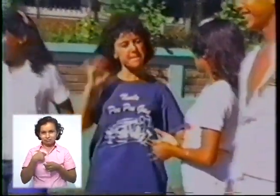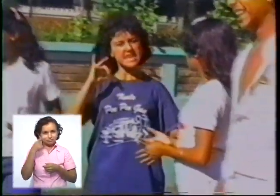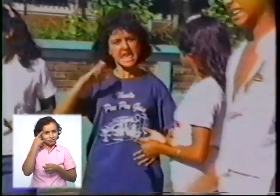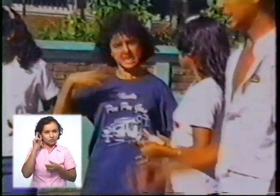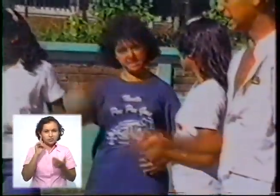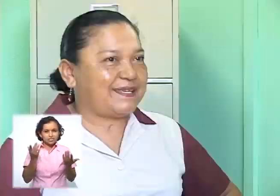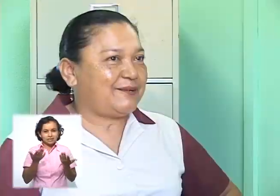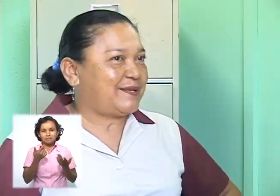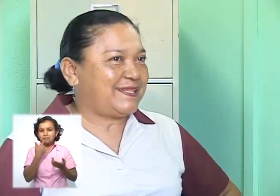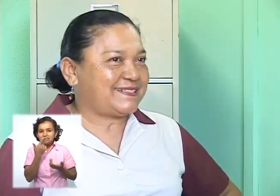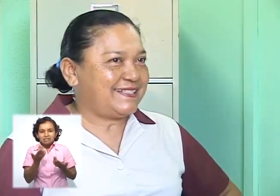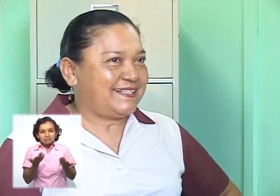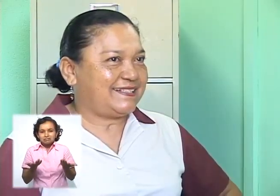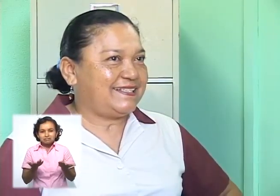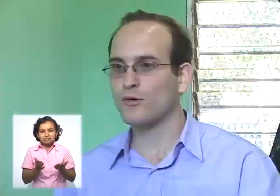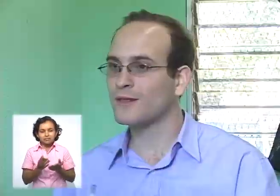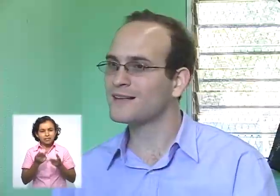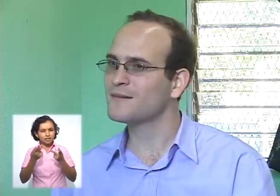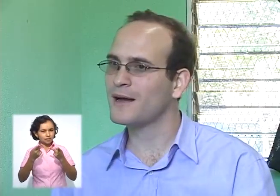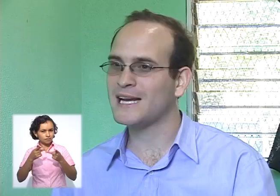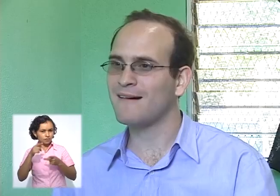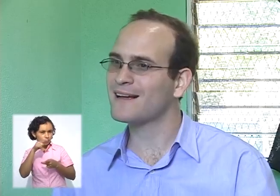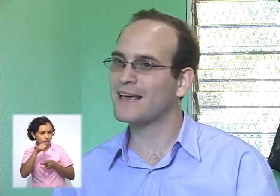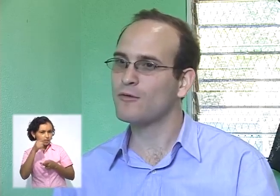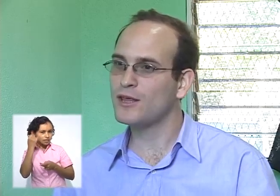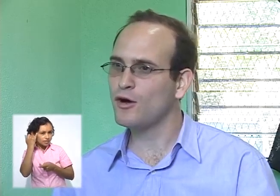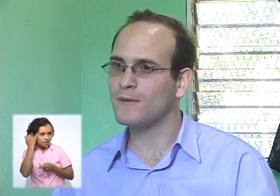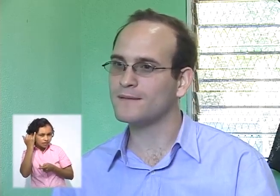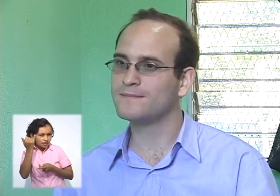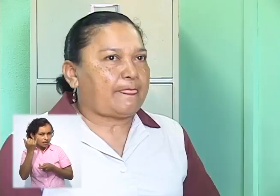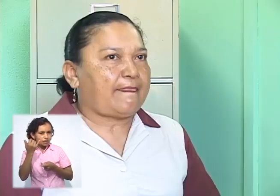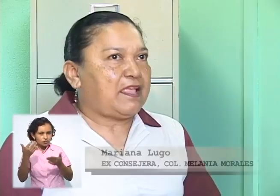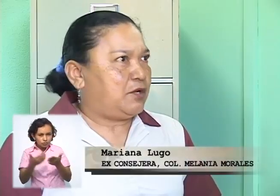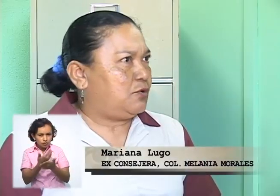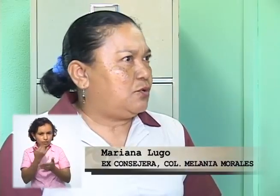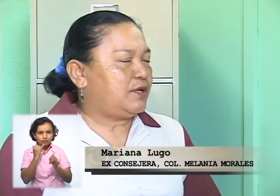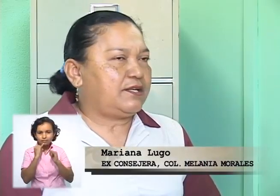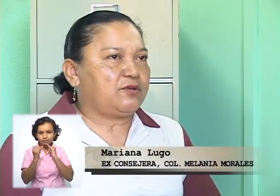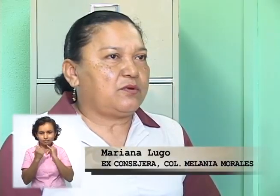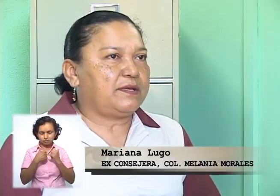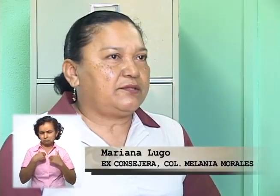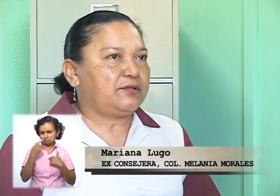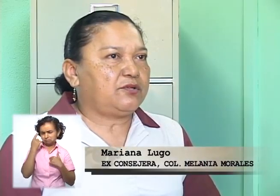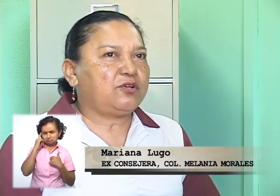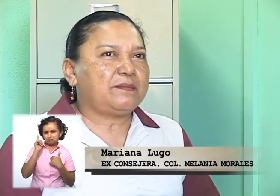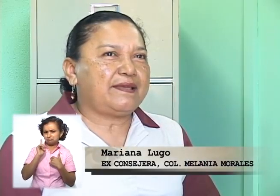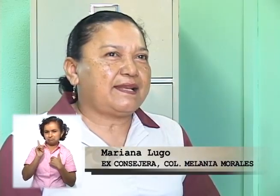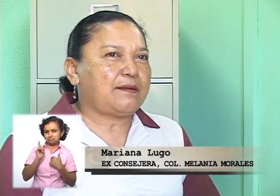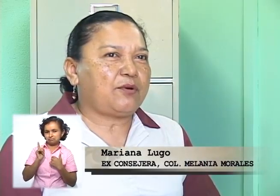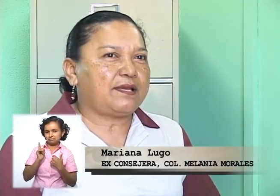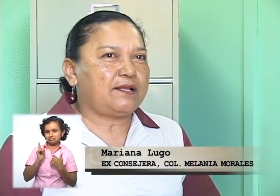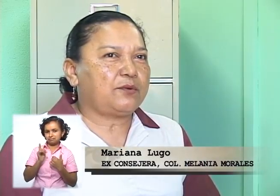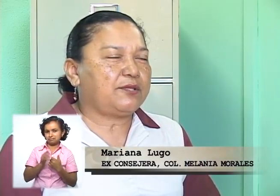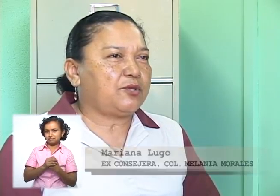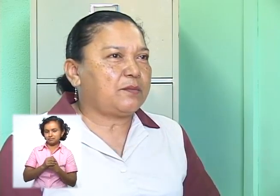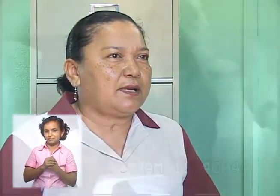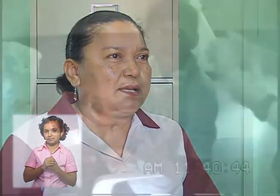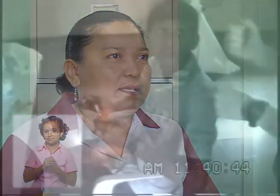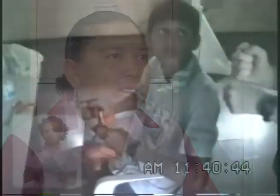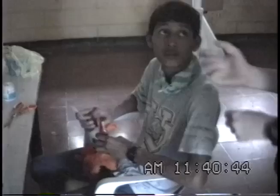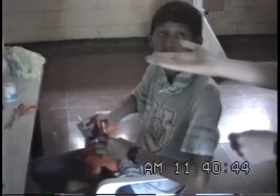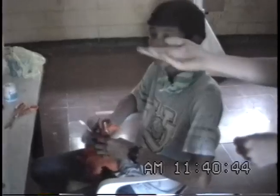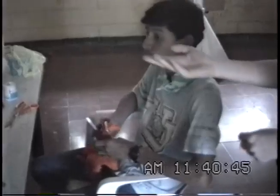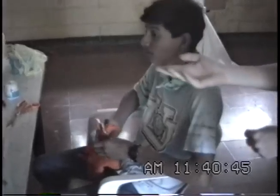es que no sabíamos qué es lo que decían. ¿Pero ustedes se imaginaban que era un idioma? No, en ningún momento nos imaginamos que era un